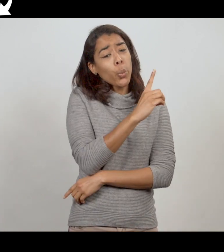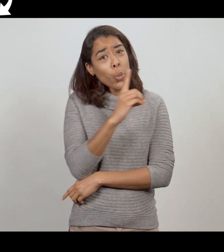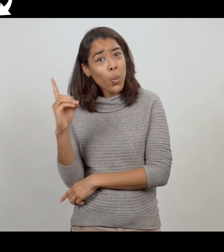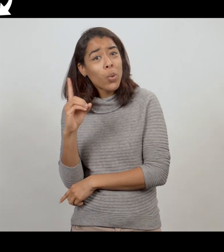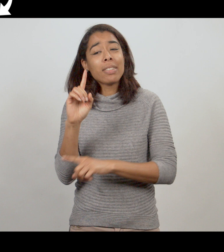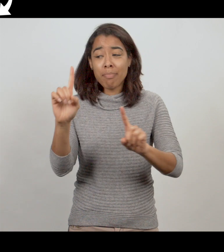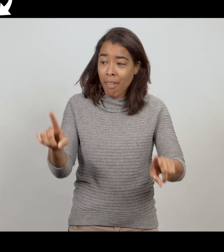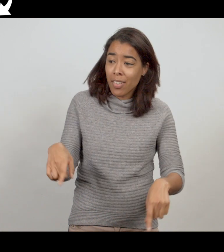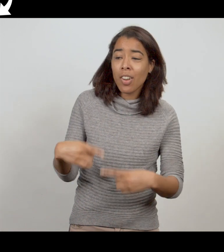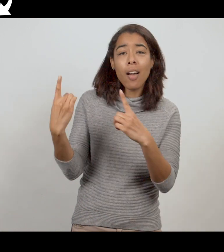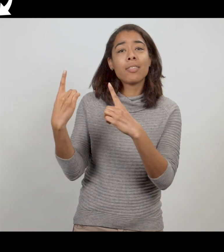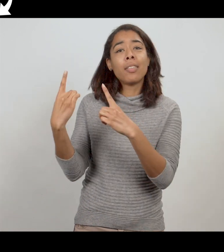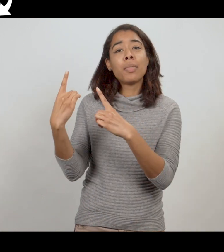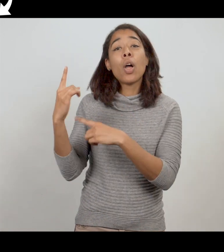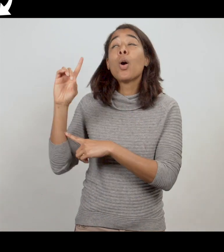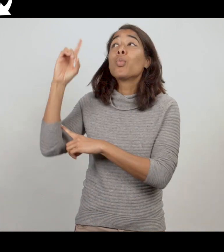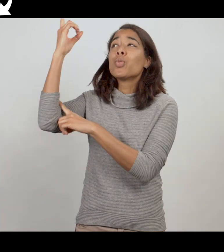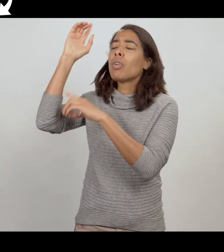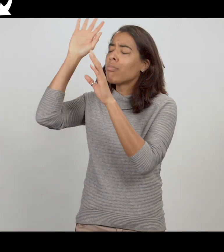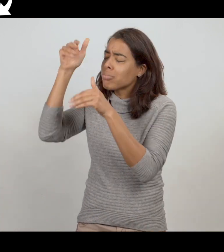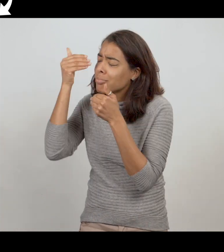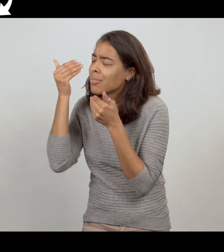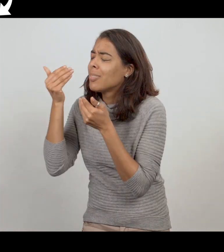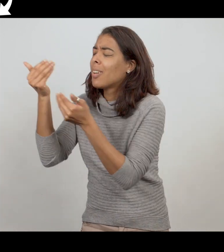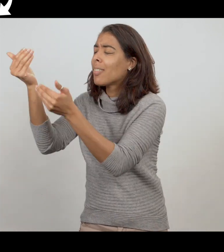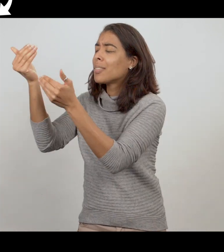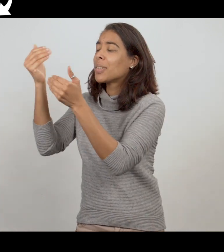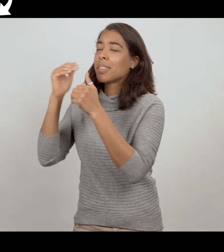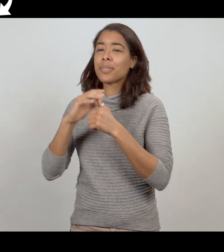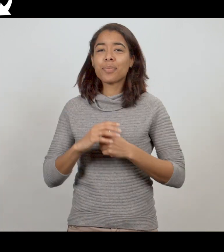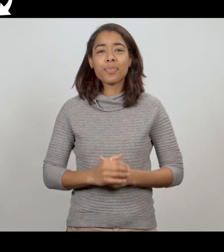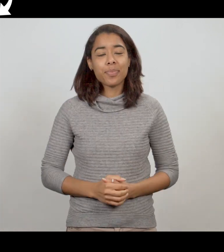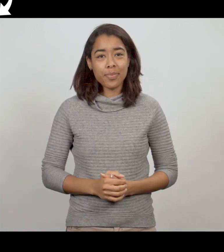du village chaque semaine pour adorer Dieu.